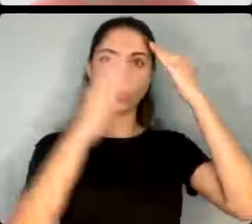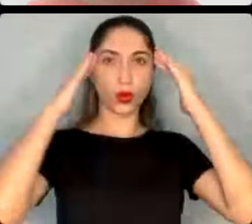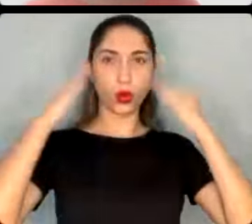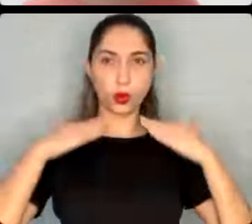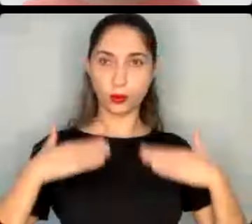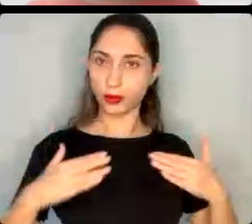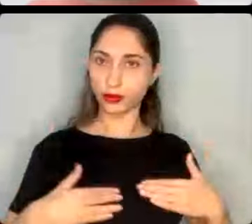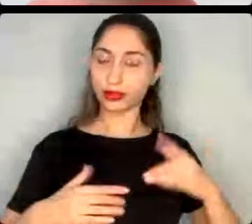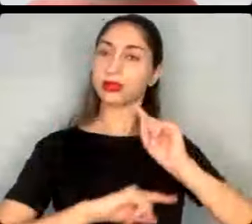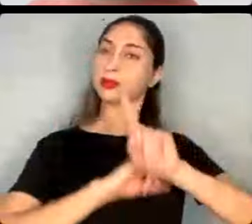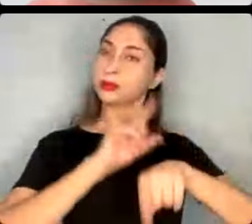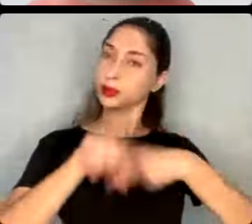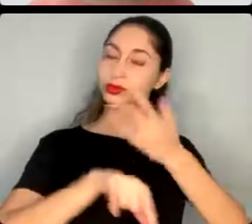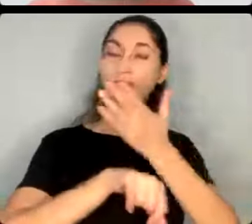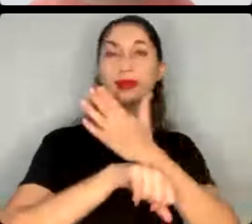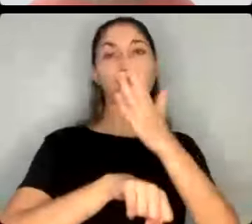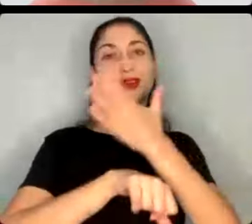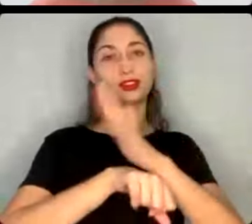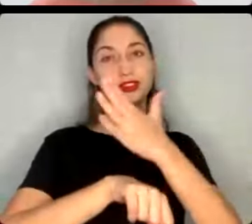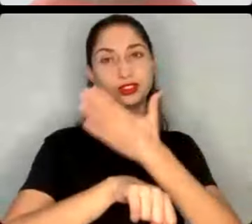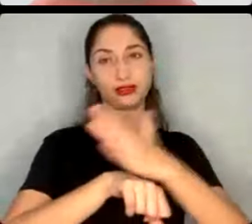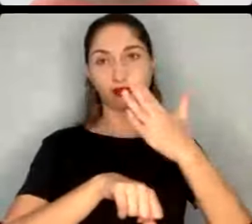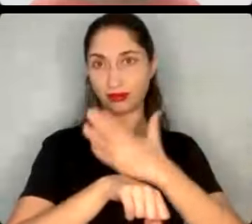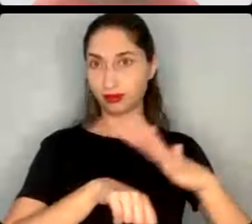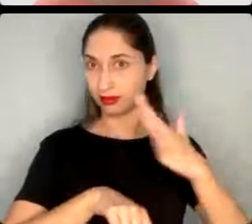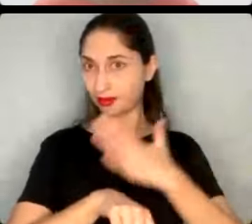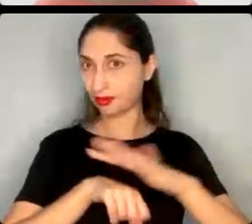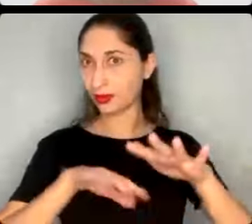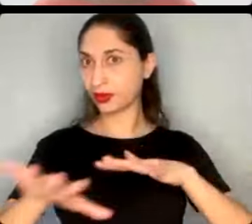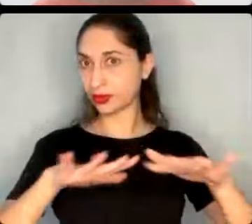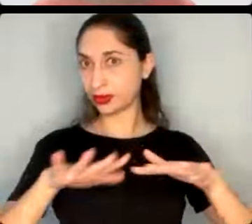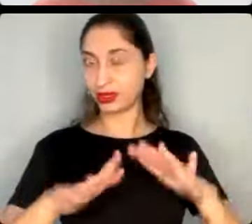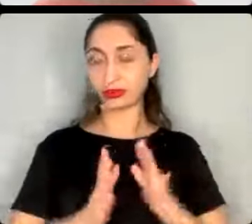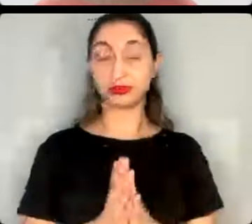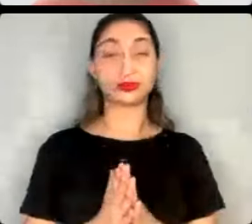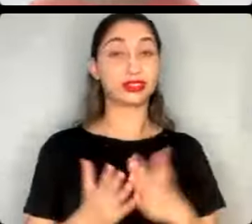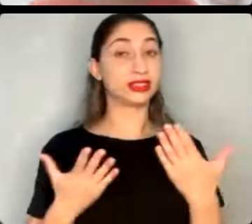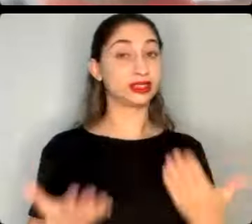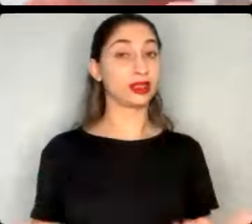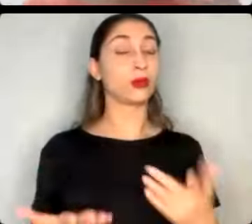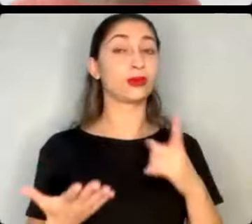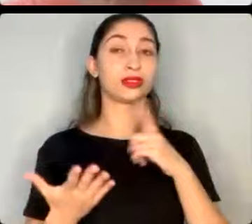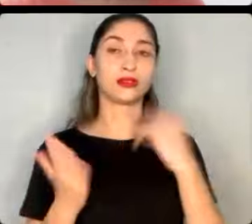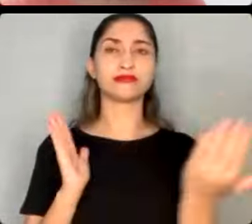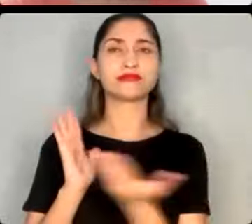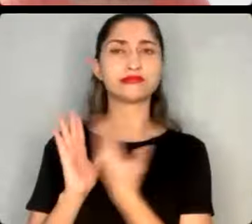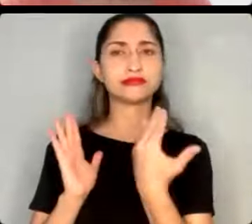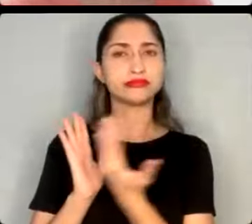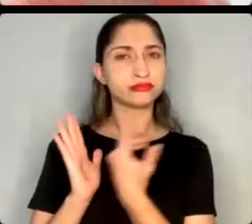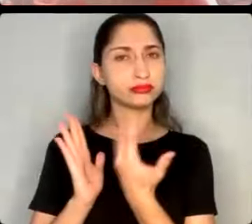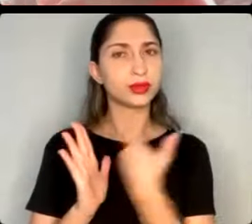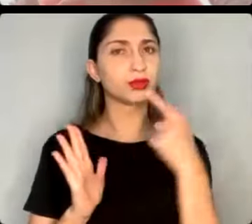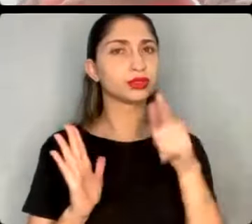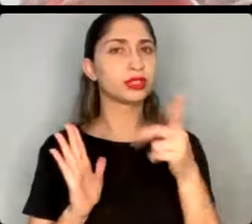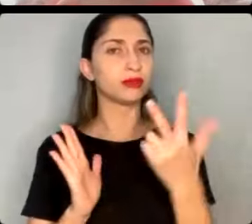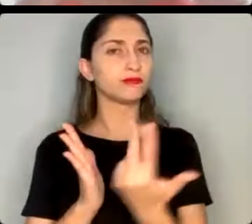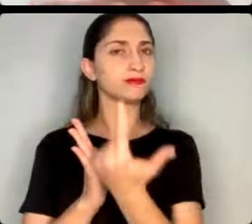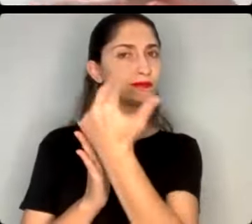interessante. E esses ateliês, eles são muito didáticos, né? Ali você, ao recortar, ao